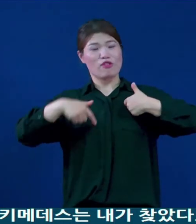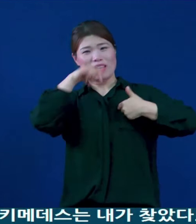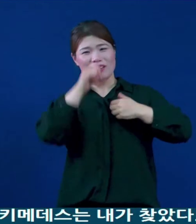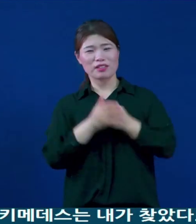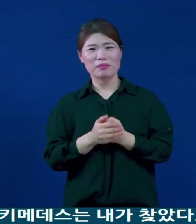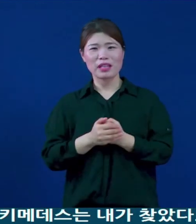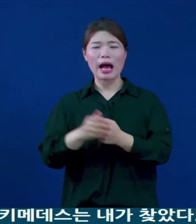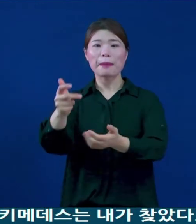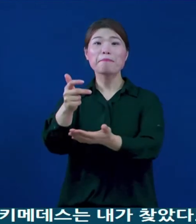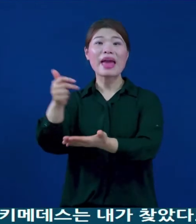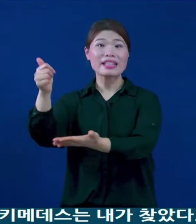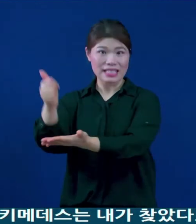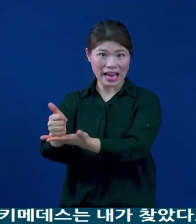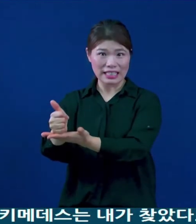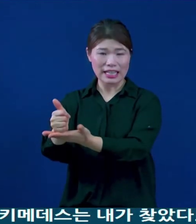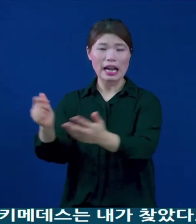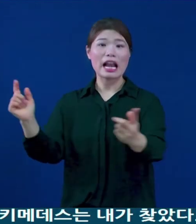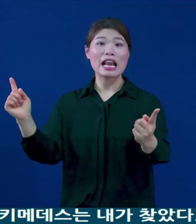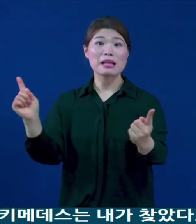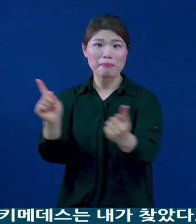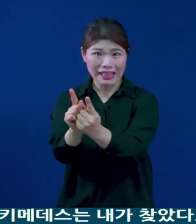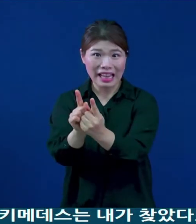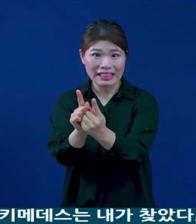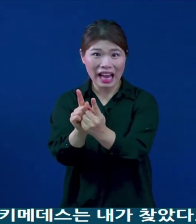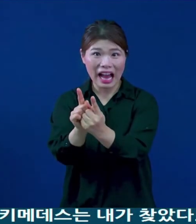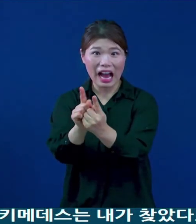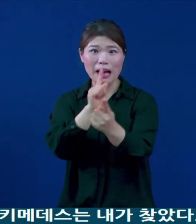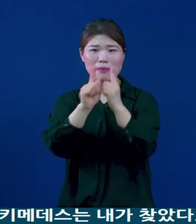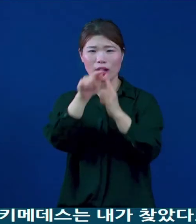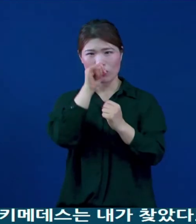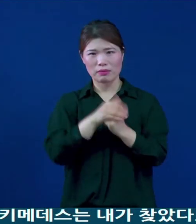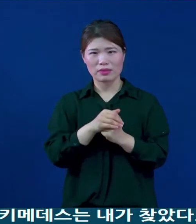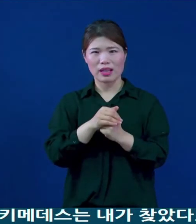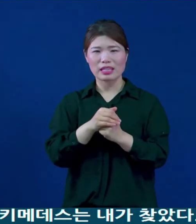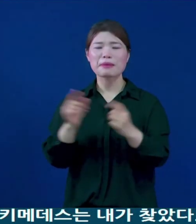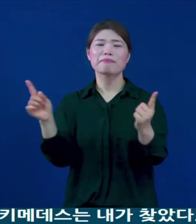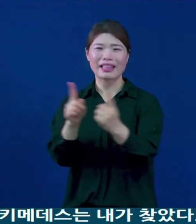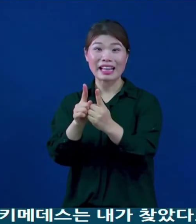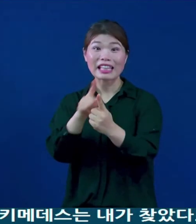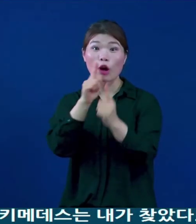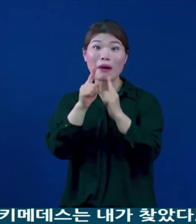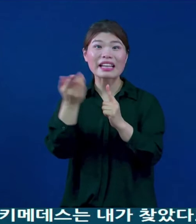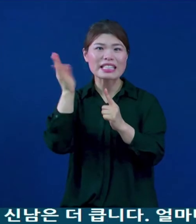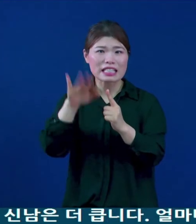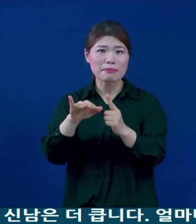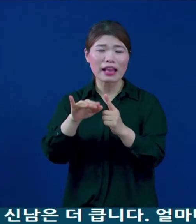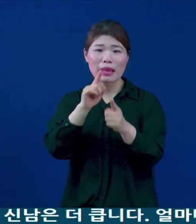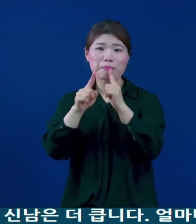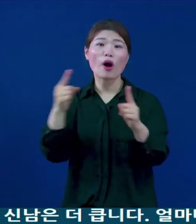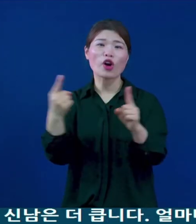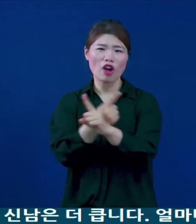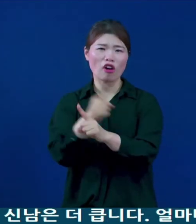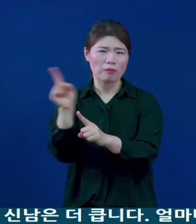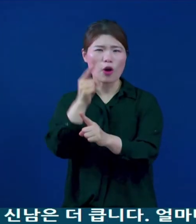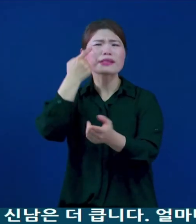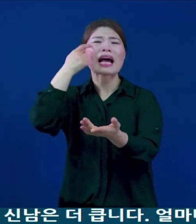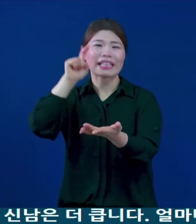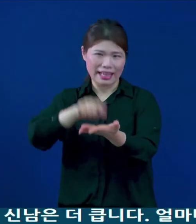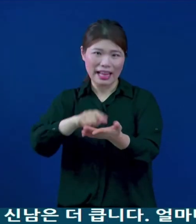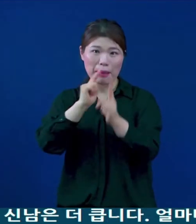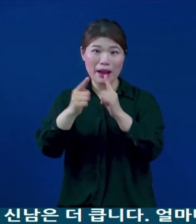있어요. 메시아를 만났다고 번역이 되어 있는데 찾았다예요. 그래서 휴레카멘, 우리가